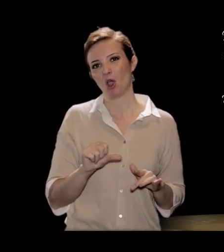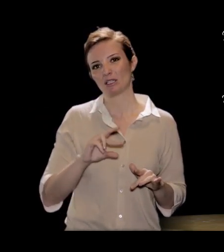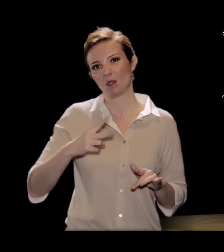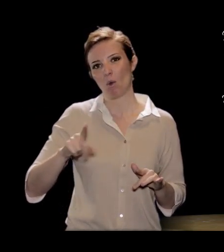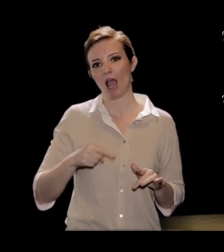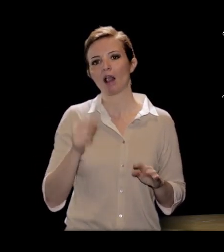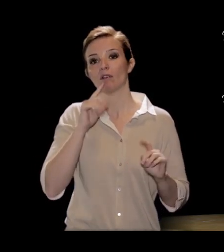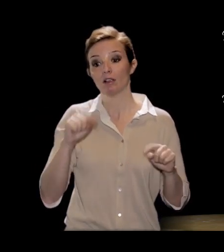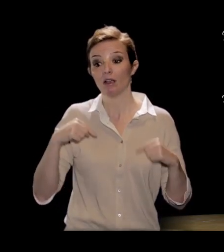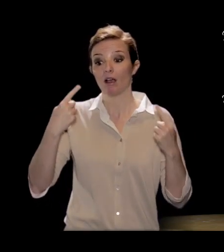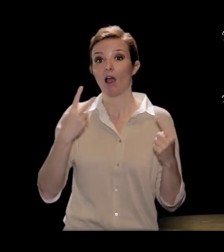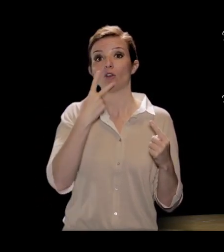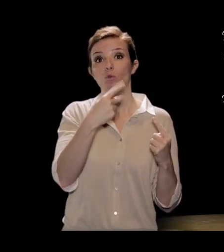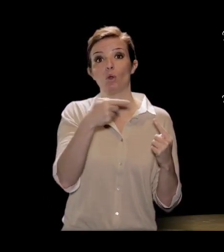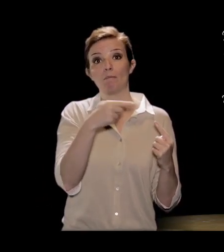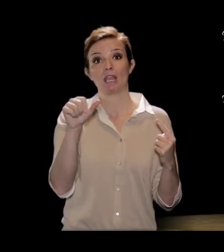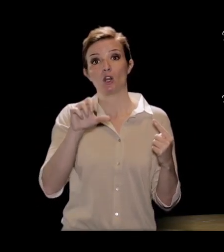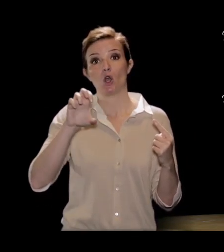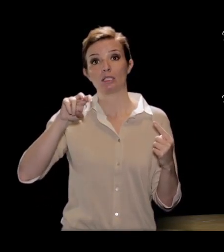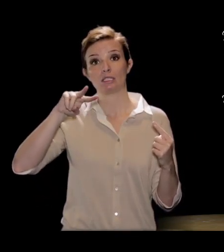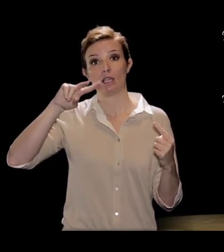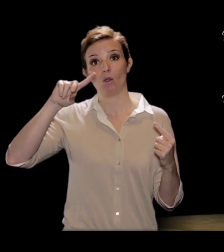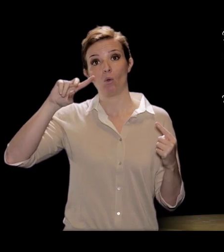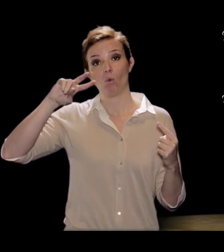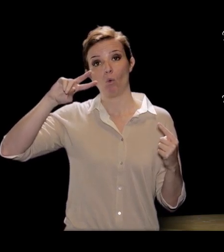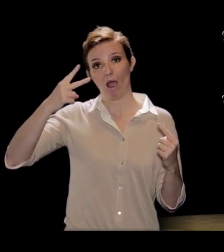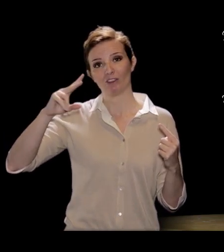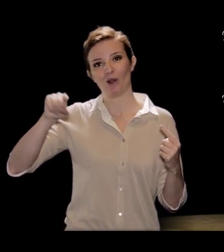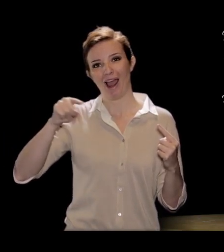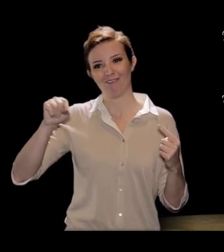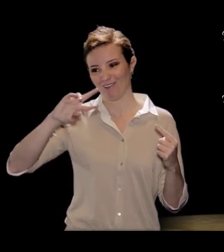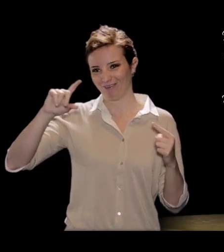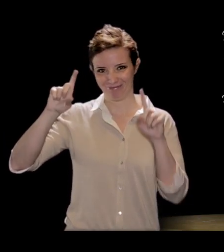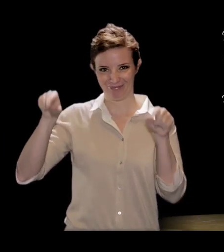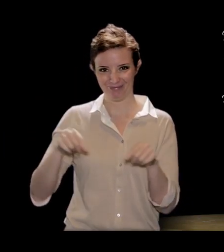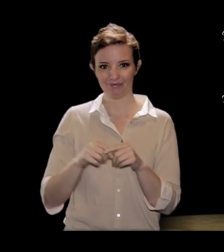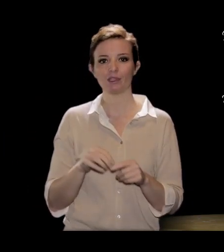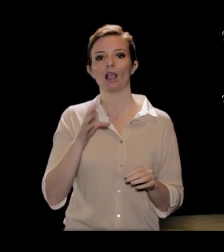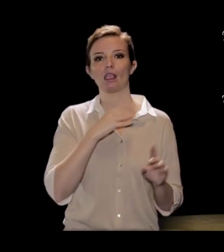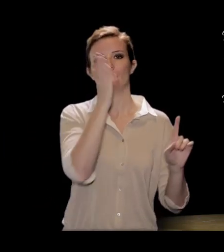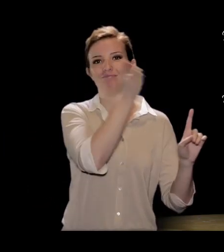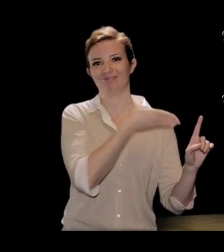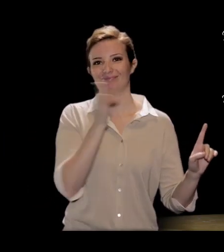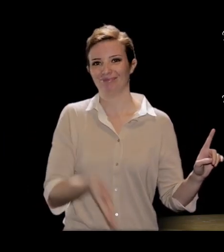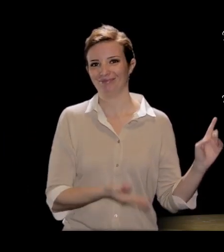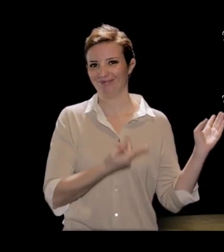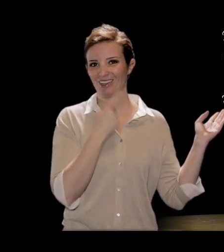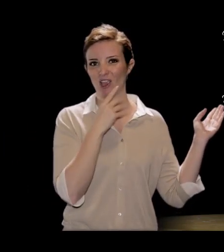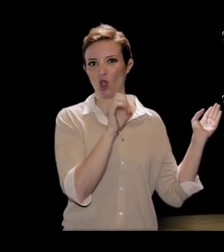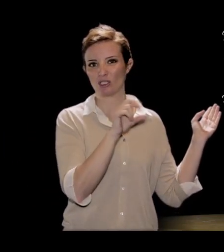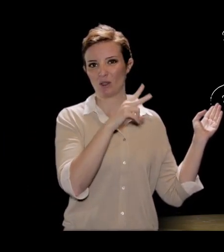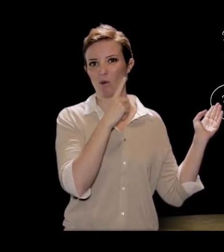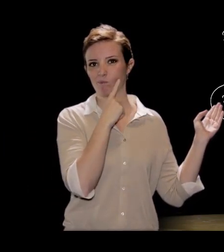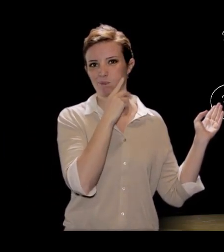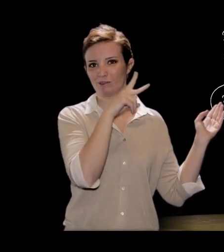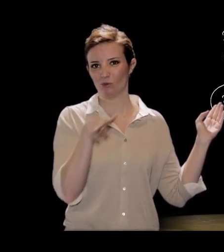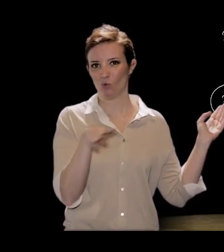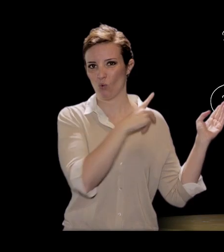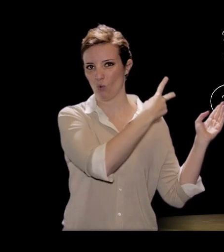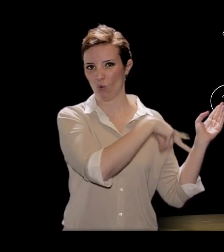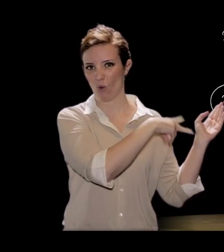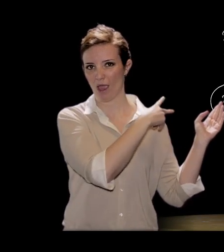meno sen quadro alfa al numeratore. Cosen quadro alfa e cosen quadro alfa si possono semplificare e quindi come vediamo